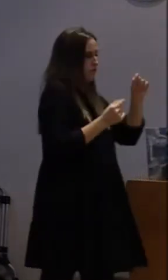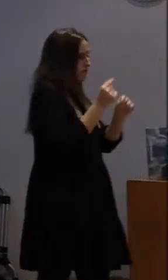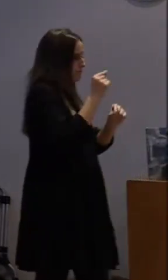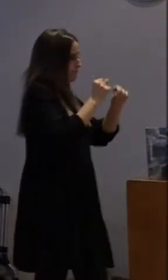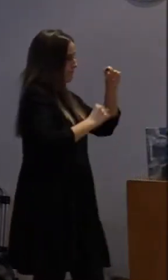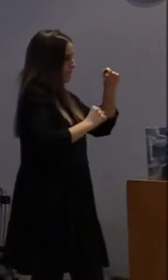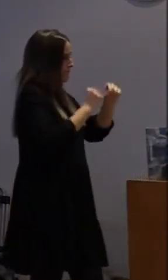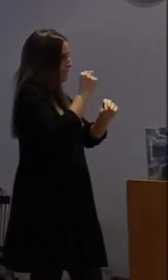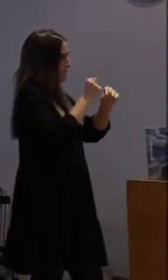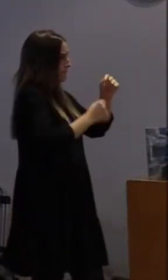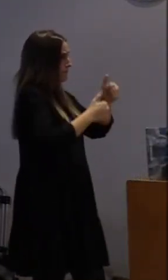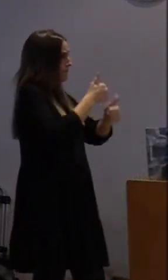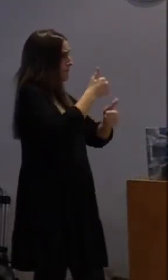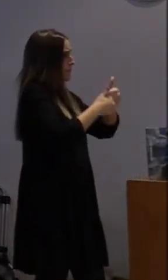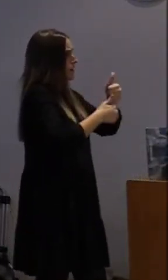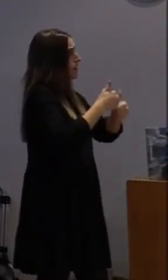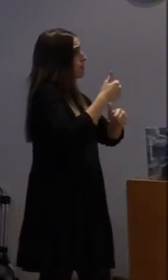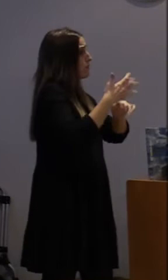largo de todo ese periodo.